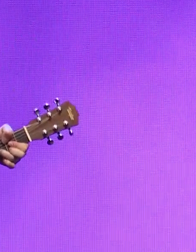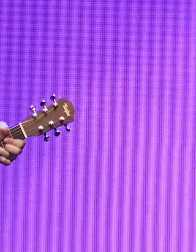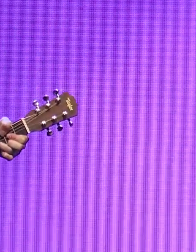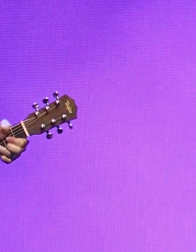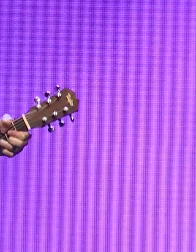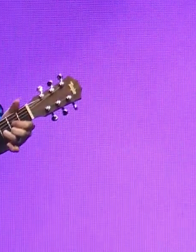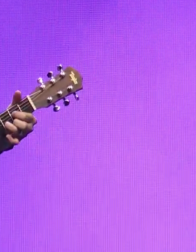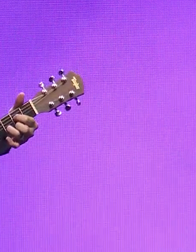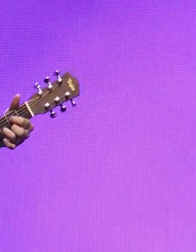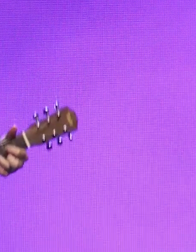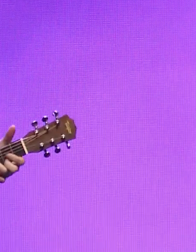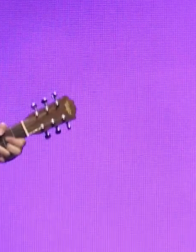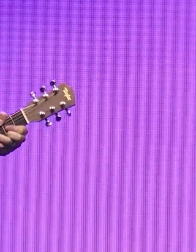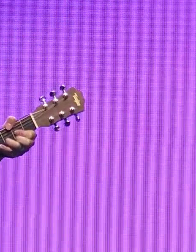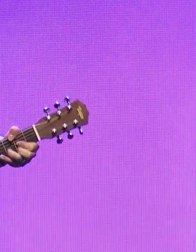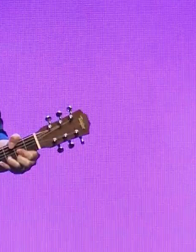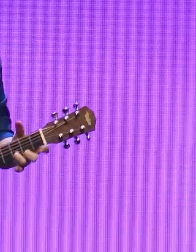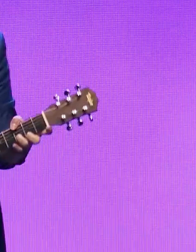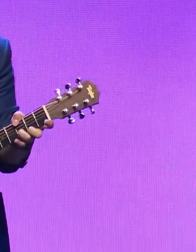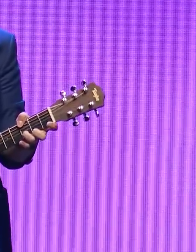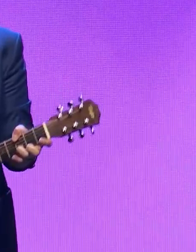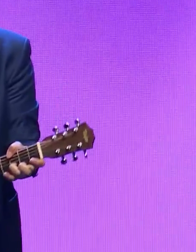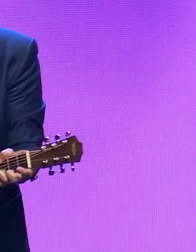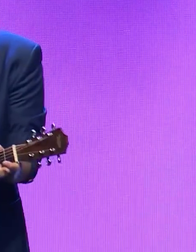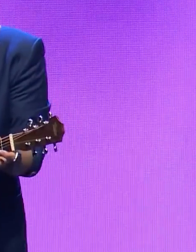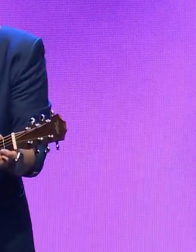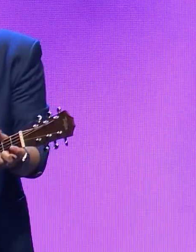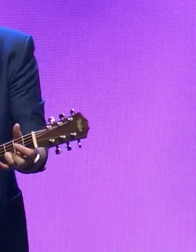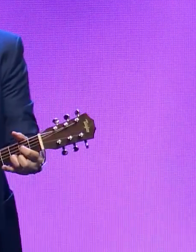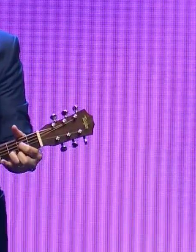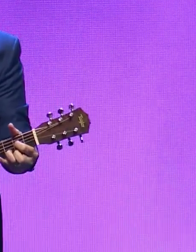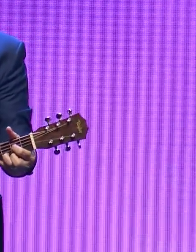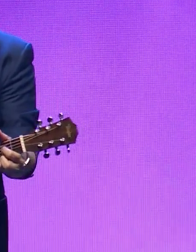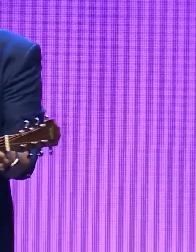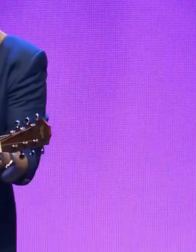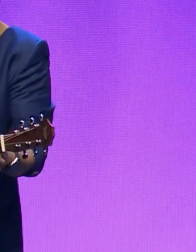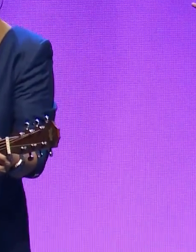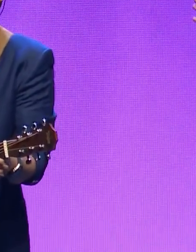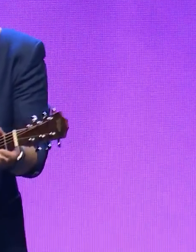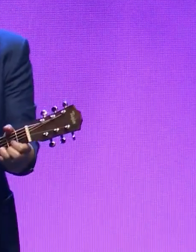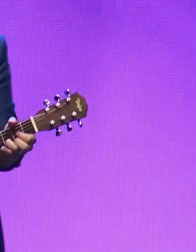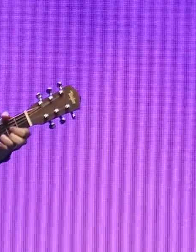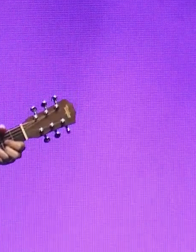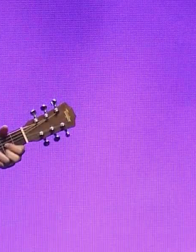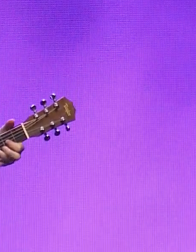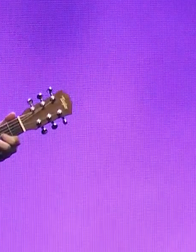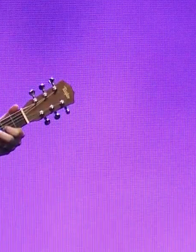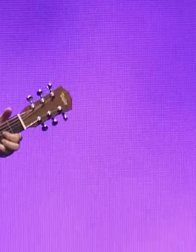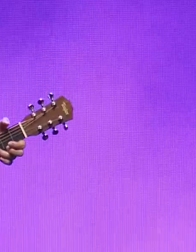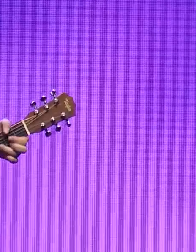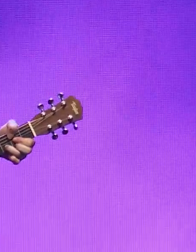menyembuhkan yang terluka. Ku kan tenang bersamamu, Bapa.